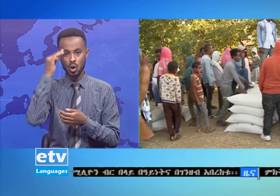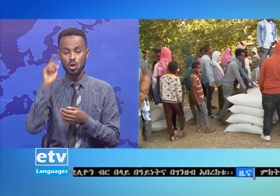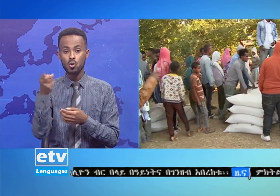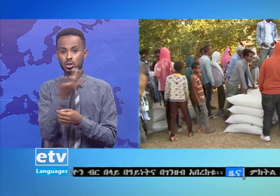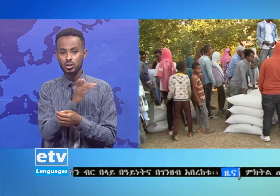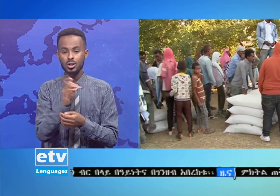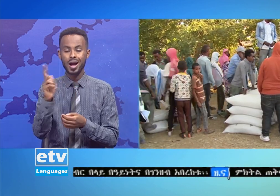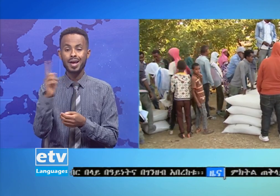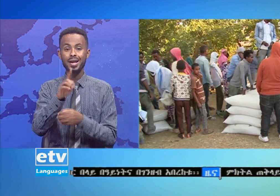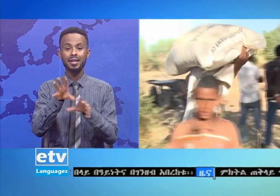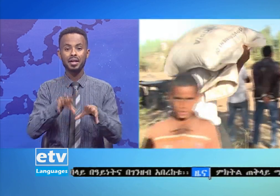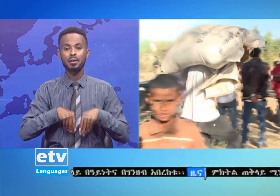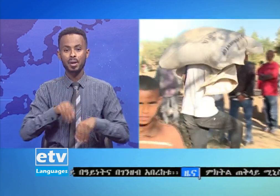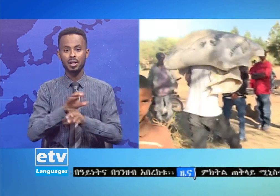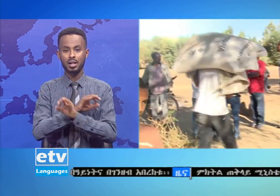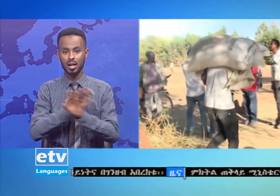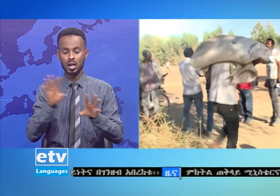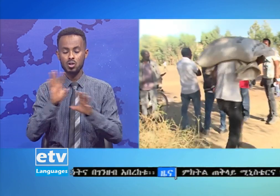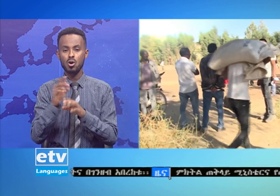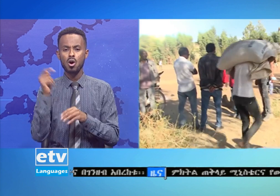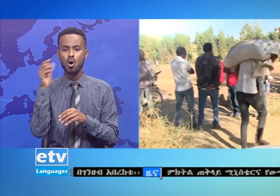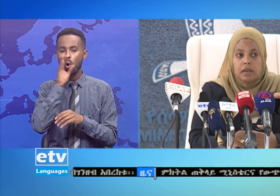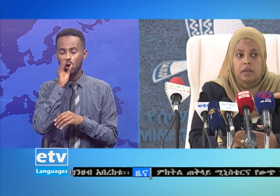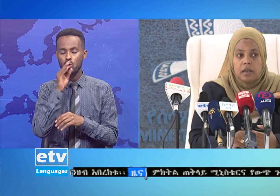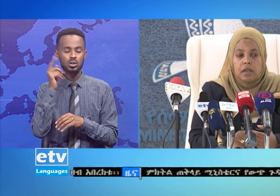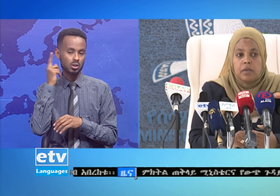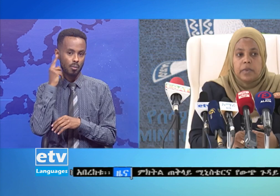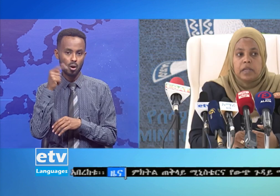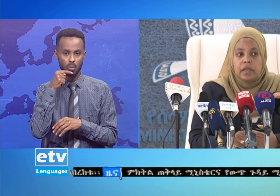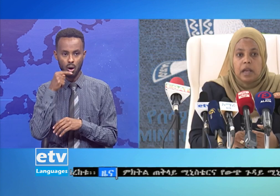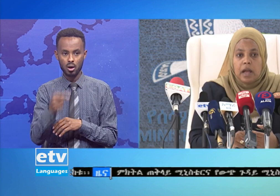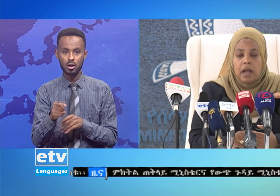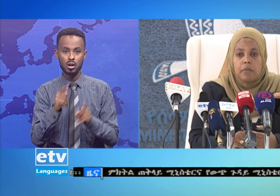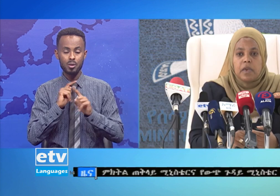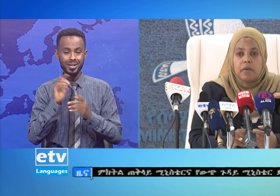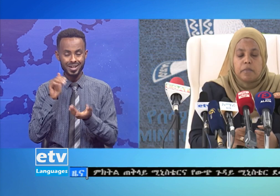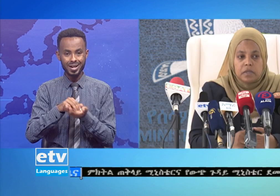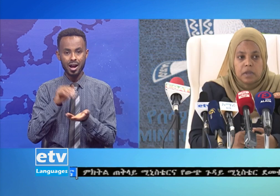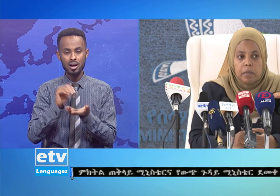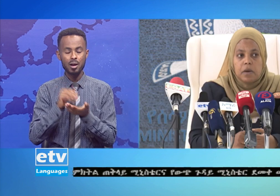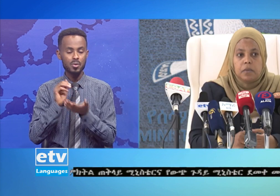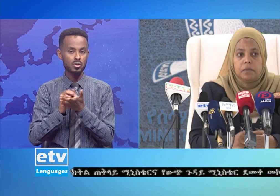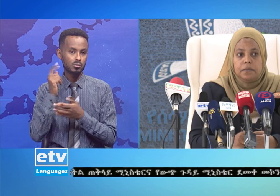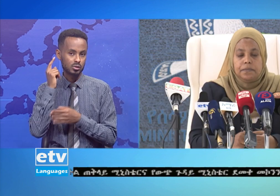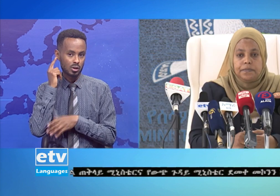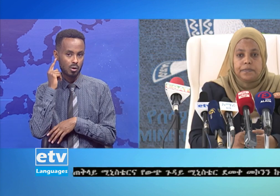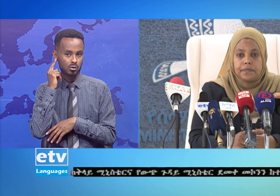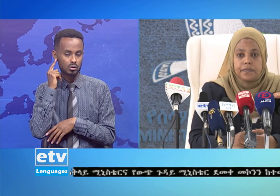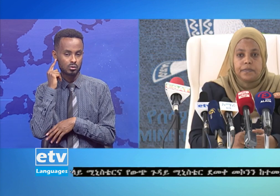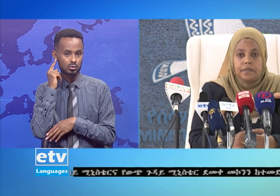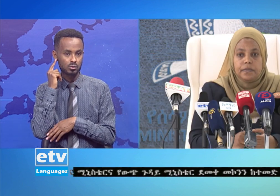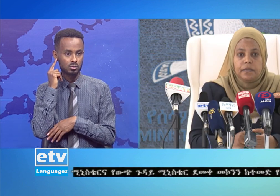እንጂ አንዳንድ ተቀባይነት የሌላቸው አሉባልታዎች ይሰማሉ ብለዋል። በተደጋጋሚ የምንሰማው